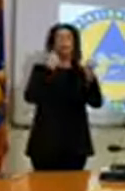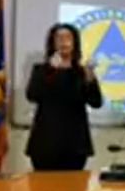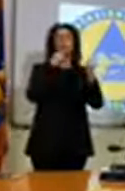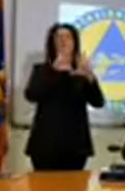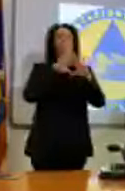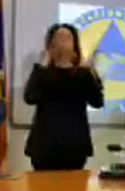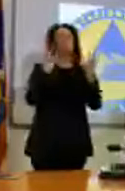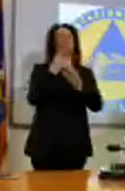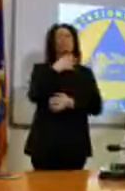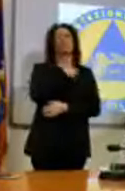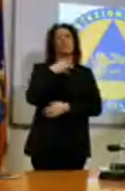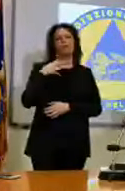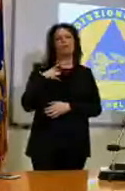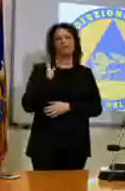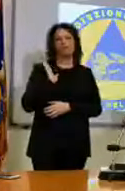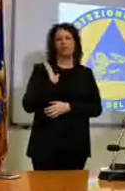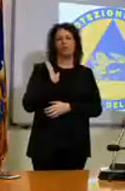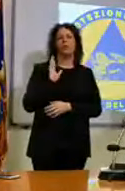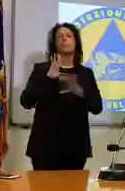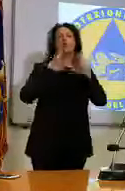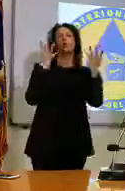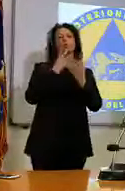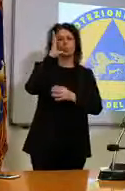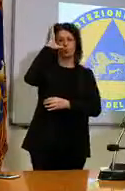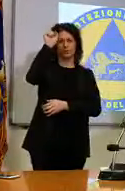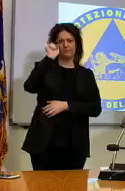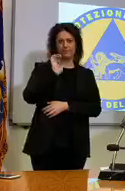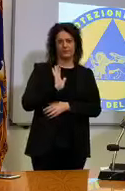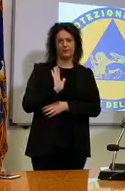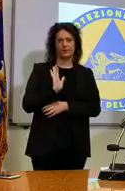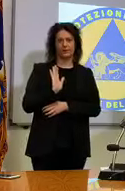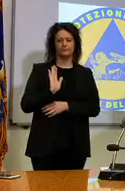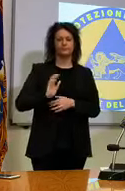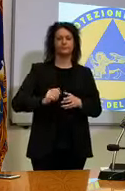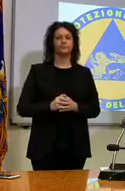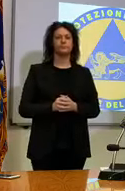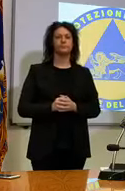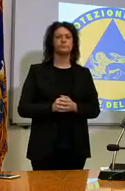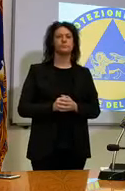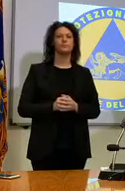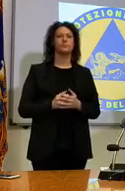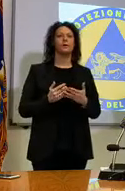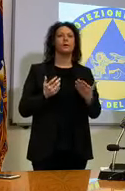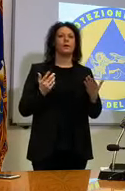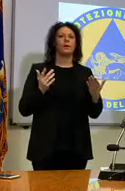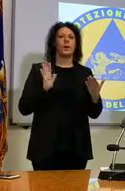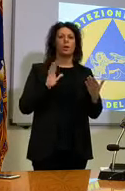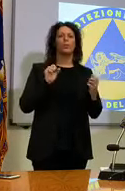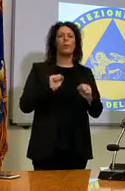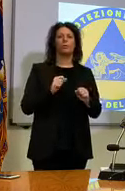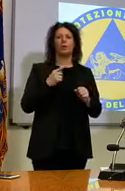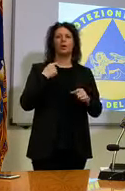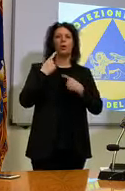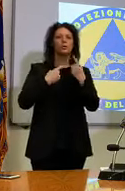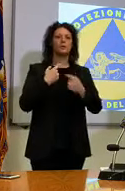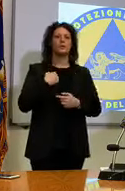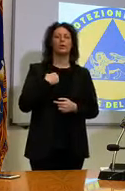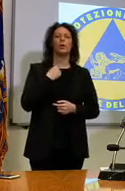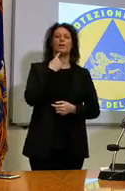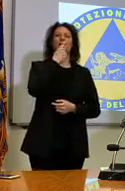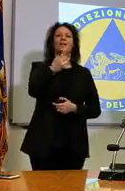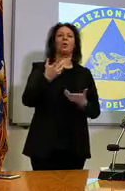di fare sta roba lagnosa, ma non sto dicendo a Vescovi, lo dico in generale, di dire che ogni roba che dice sottoscritto o i miei